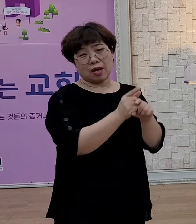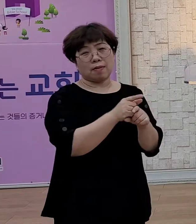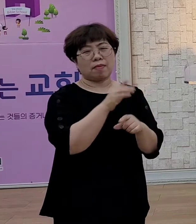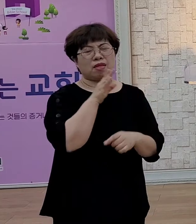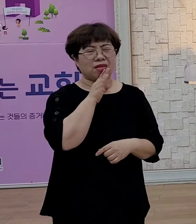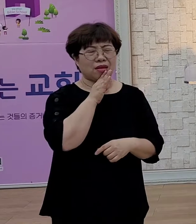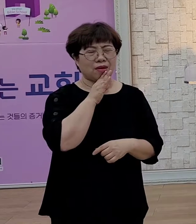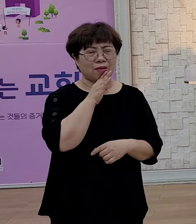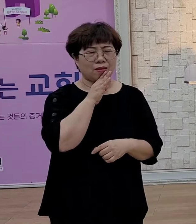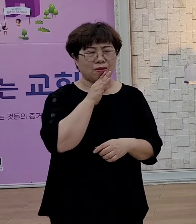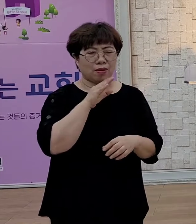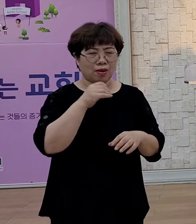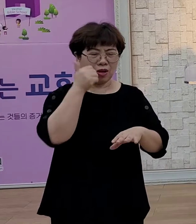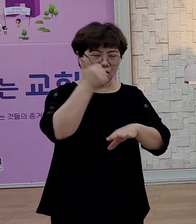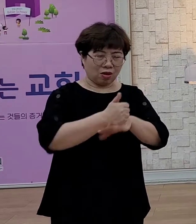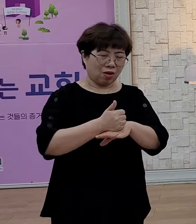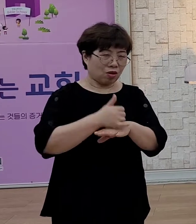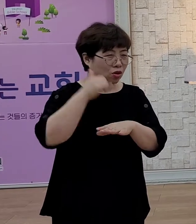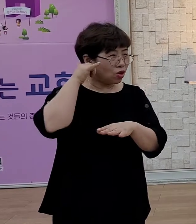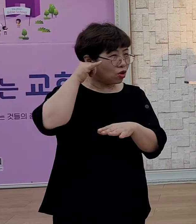끊었어요.